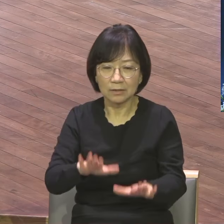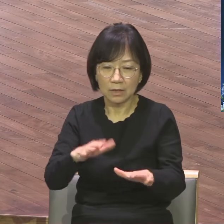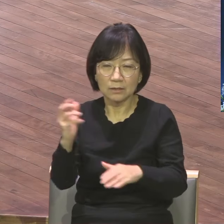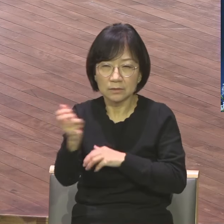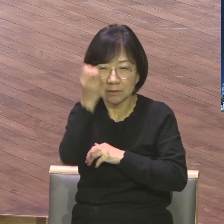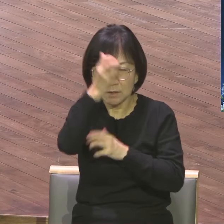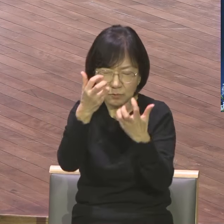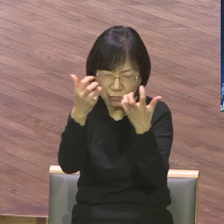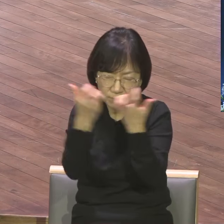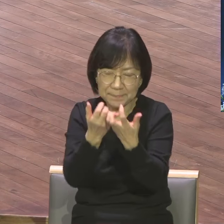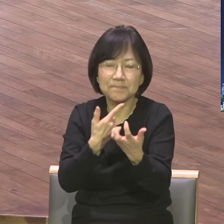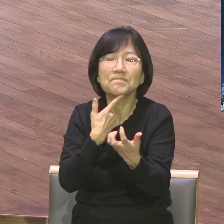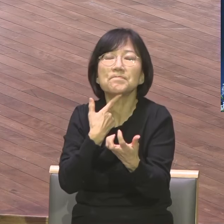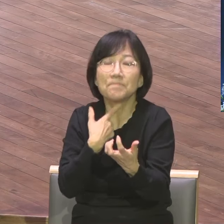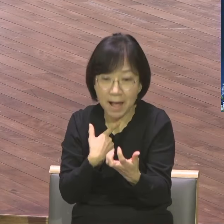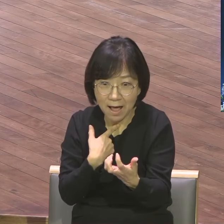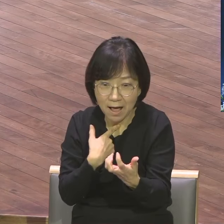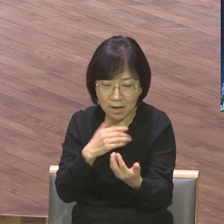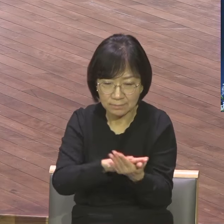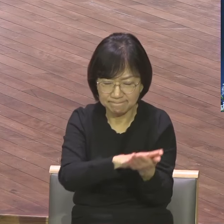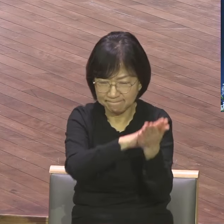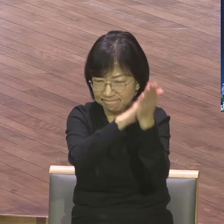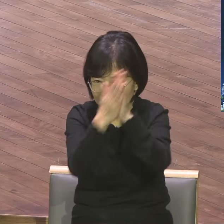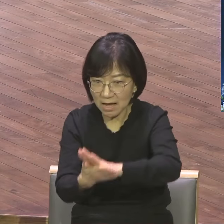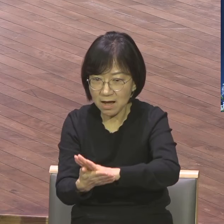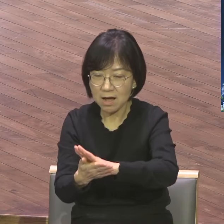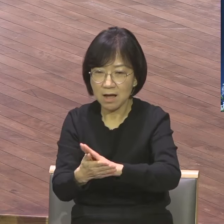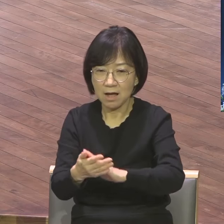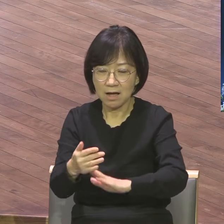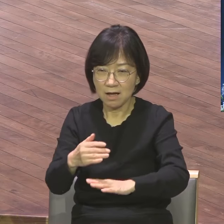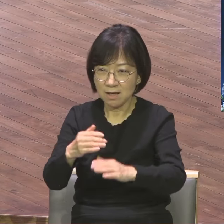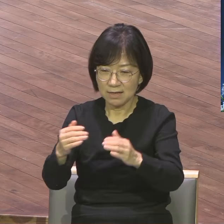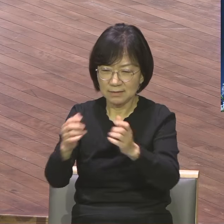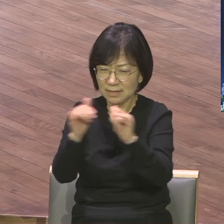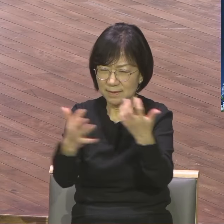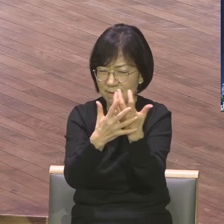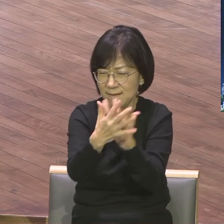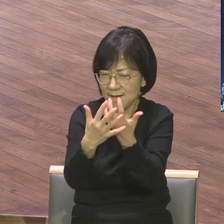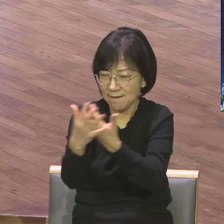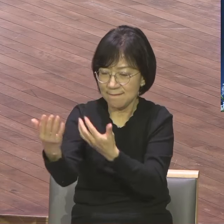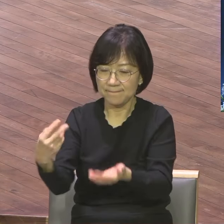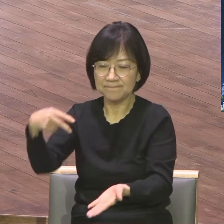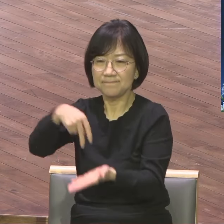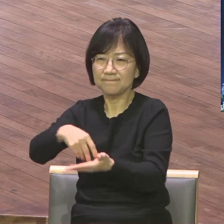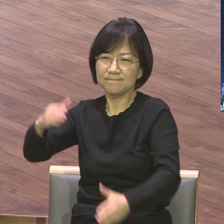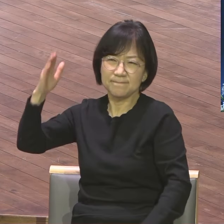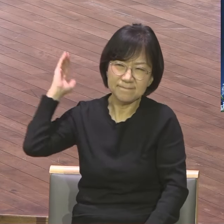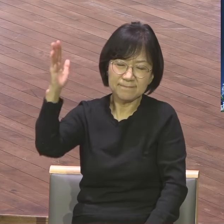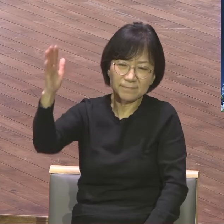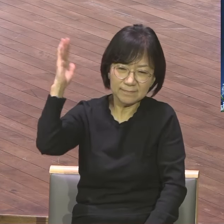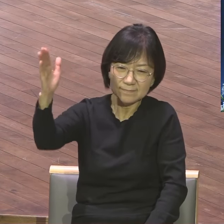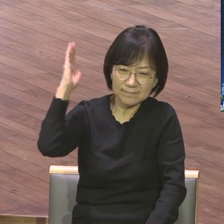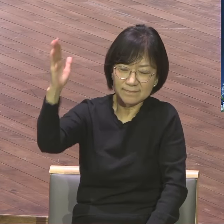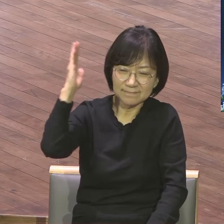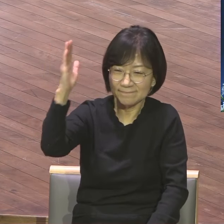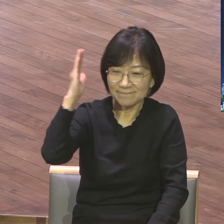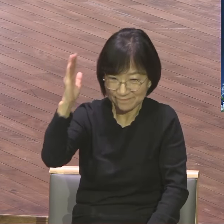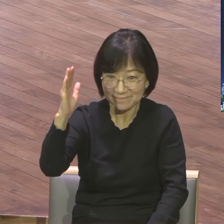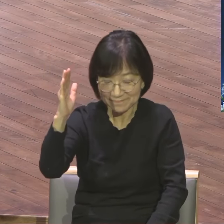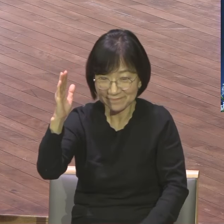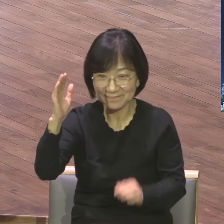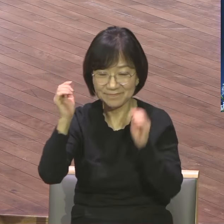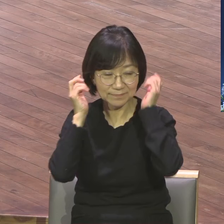해 산헤드린 공회에서 그가 외친 복음을 보십시오. 산헤드린 공회에서 70명의